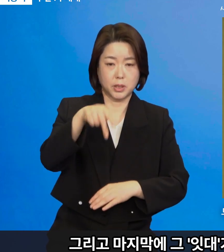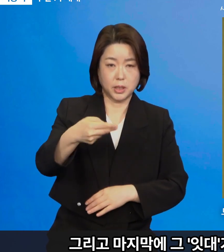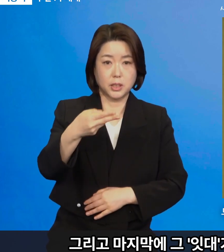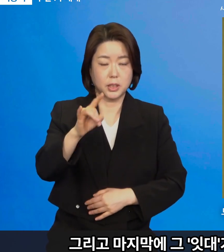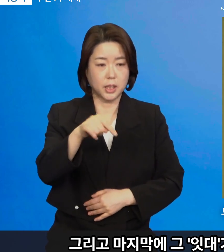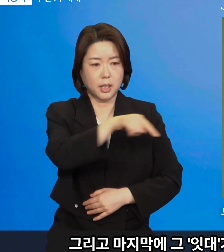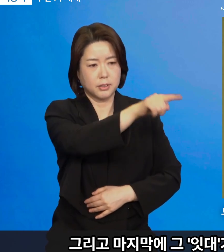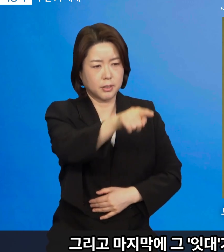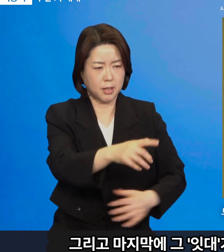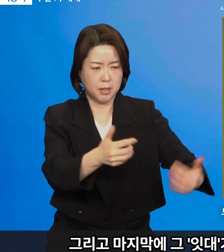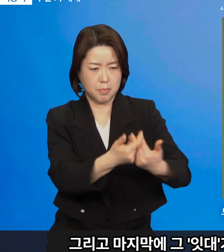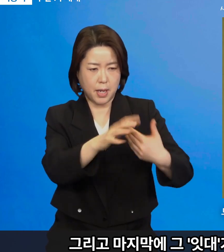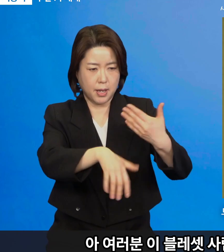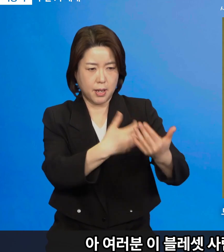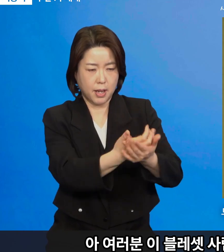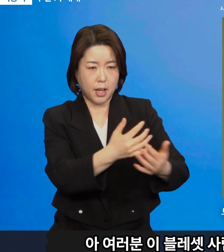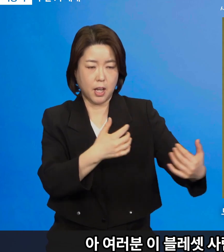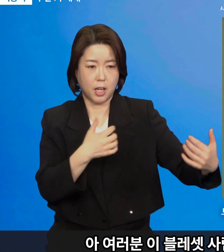해요.